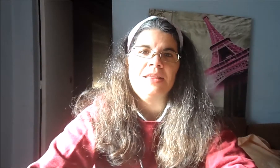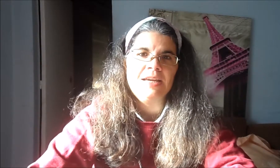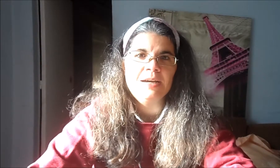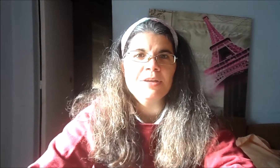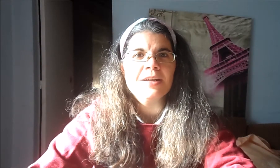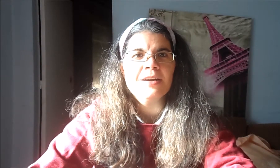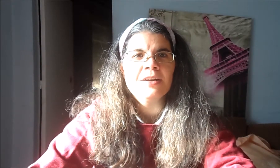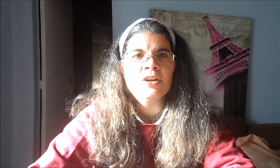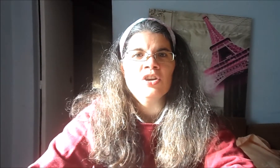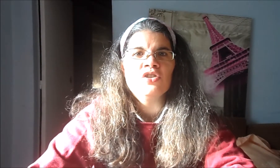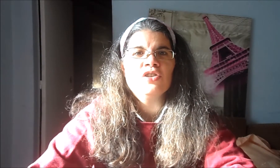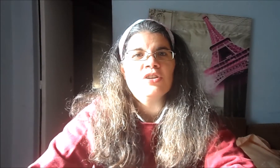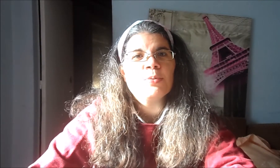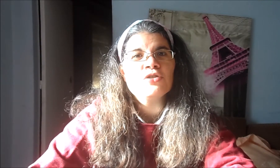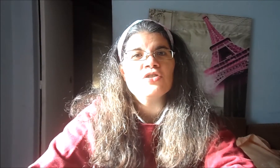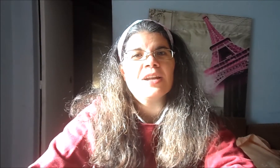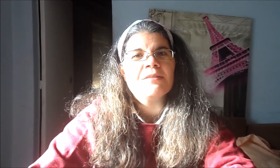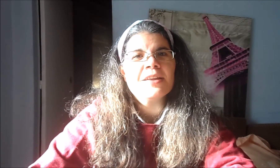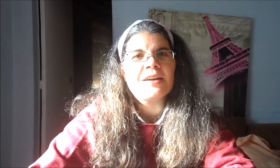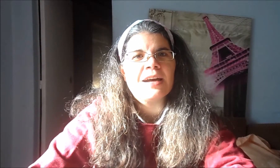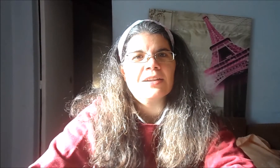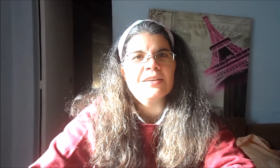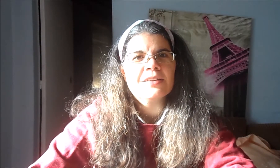Marta y Javier son esposos en la vida real.